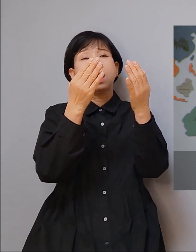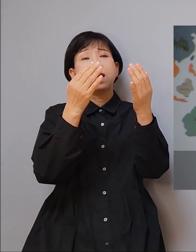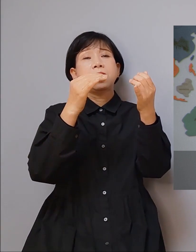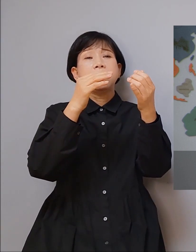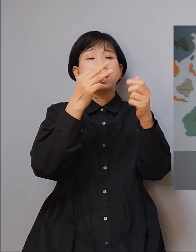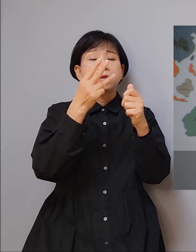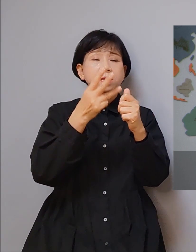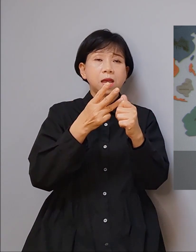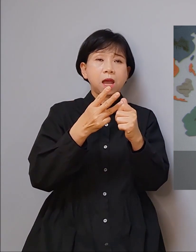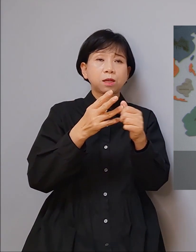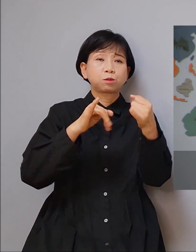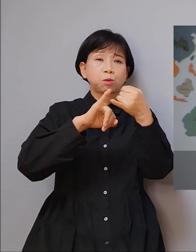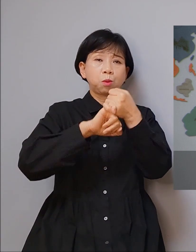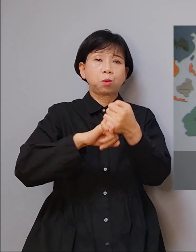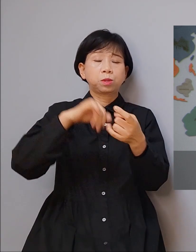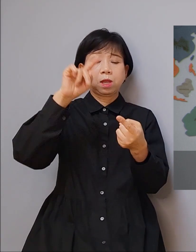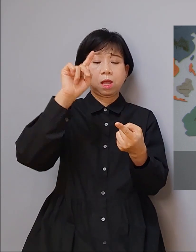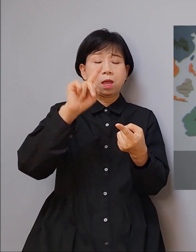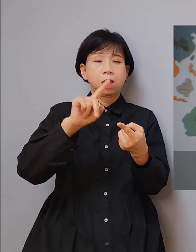찬양합니다.